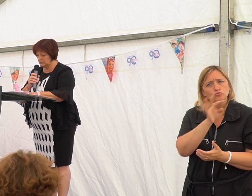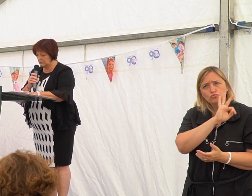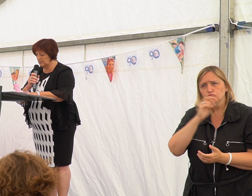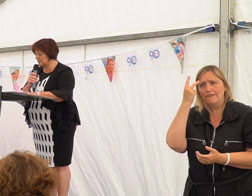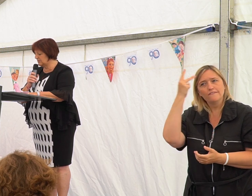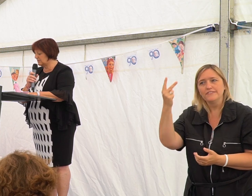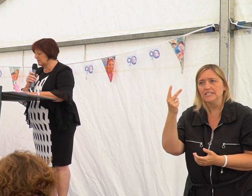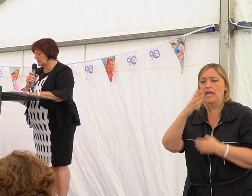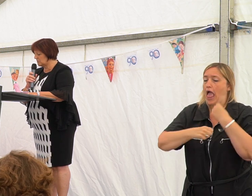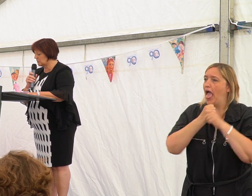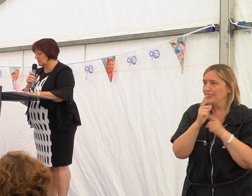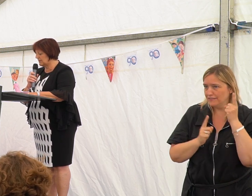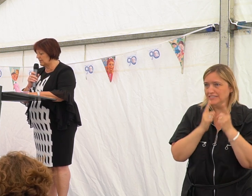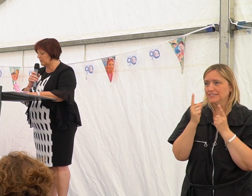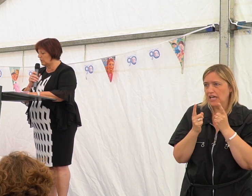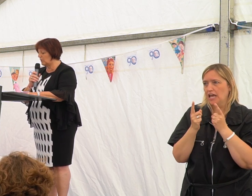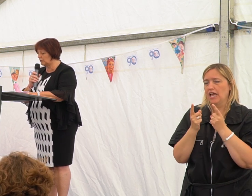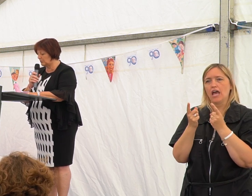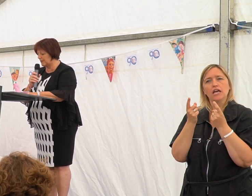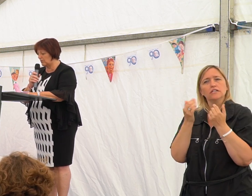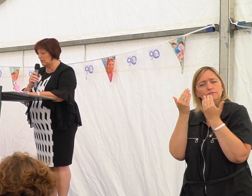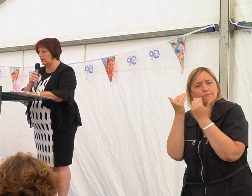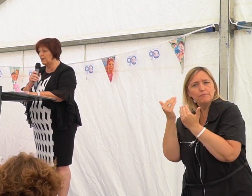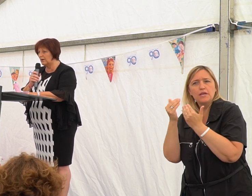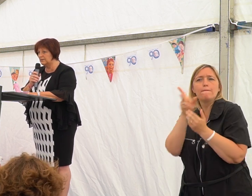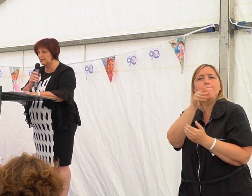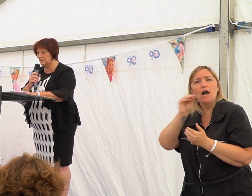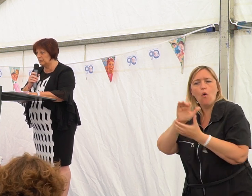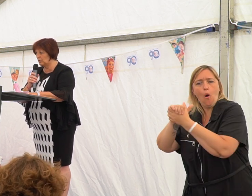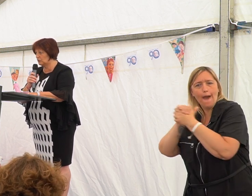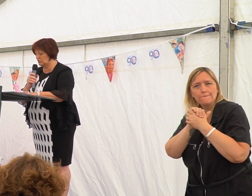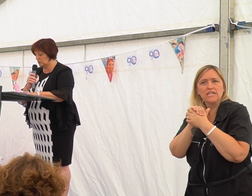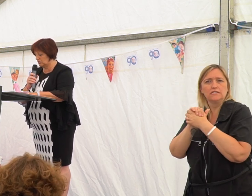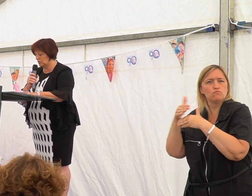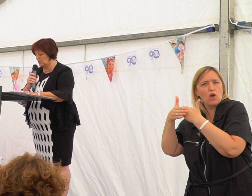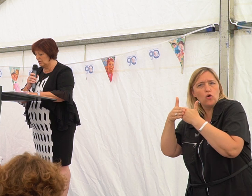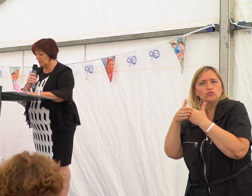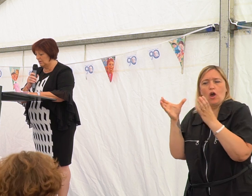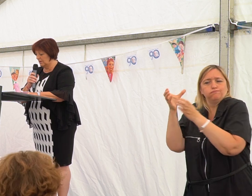vie, les anniversaires se célèbrent entre parents, amis et proches.